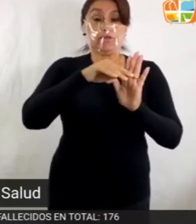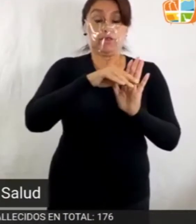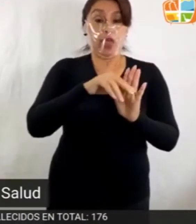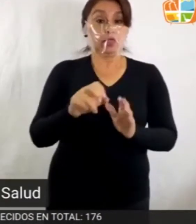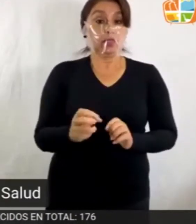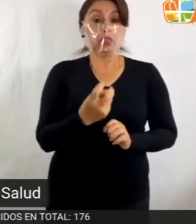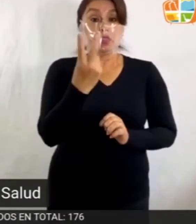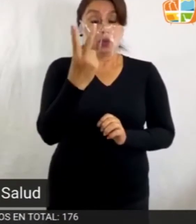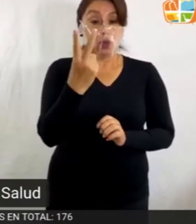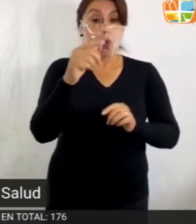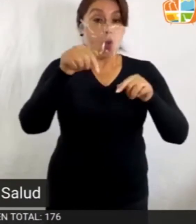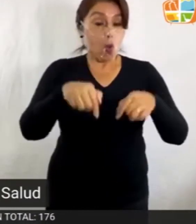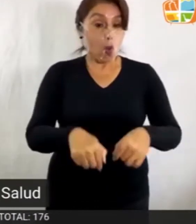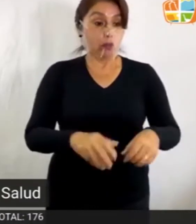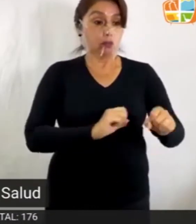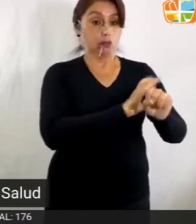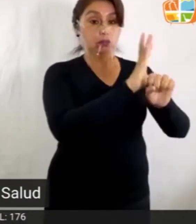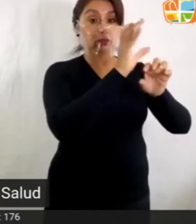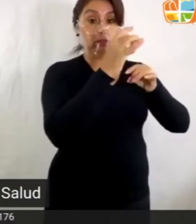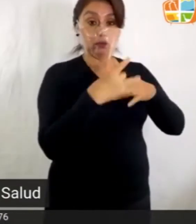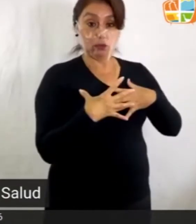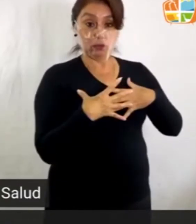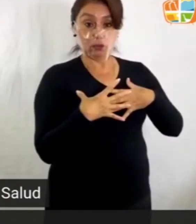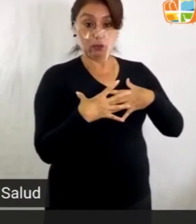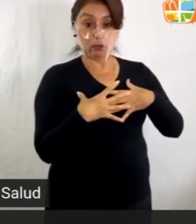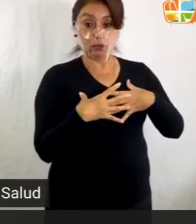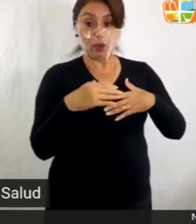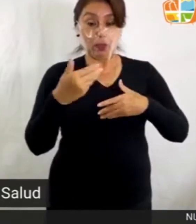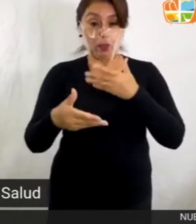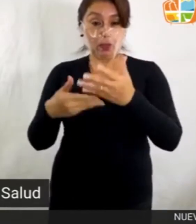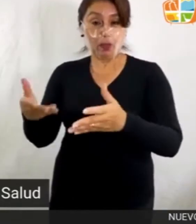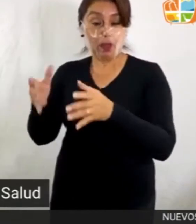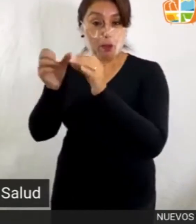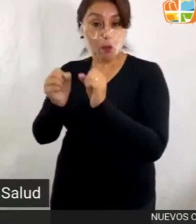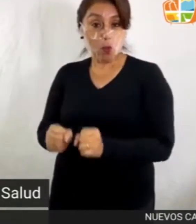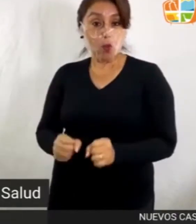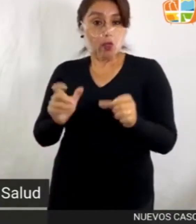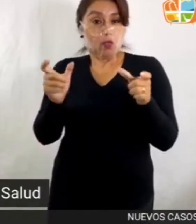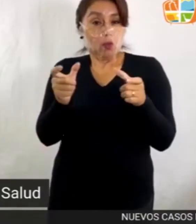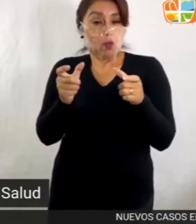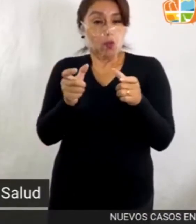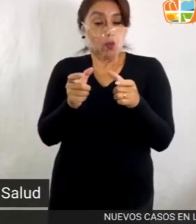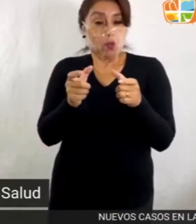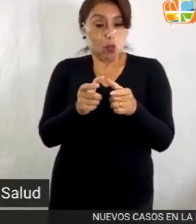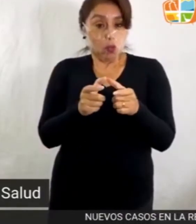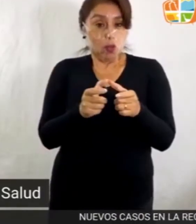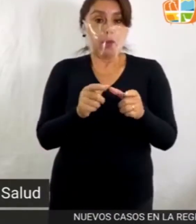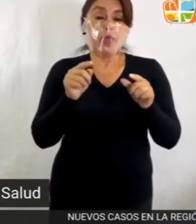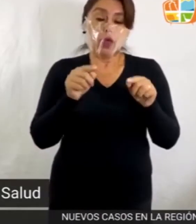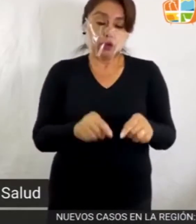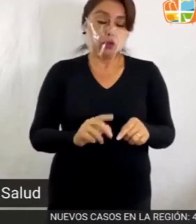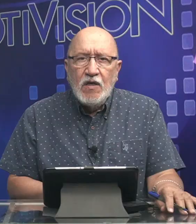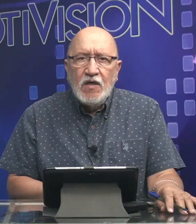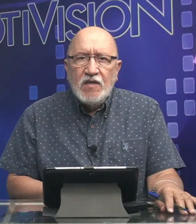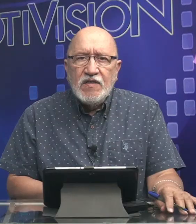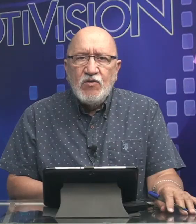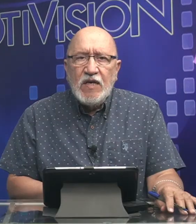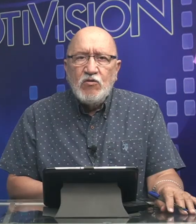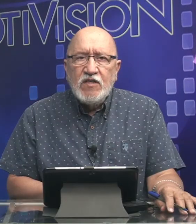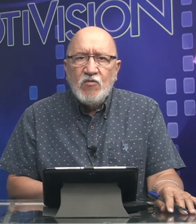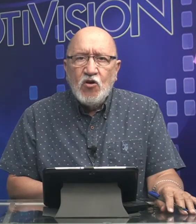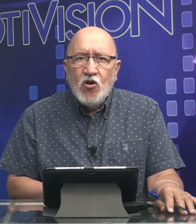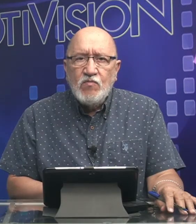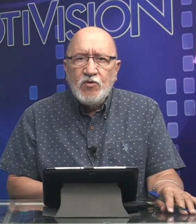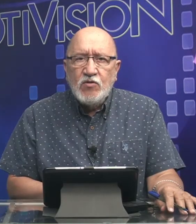menos casos activos en nuestra región, por lo tanto hay que seguir reforzando las medidas sanitarias para poder lograr pasar a fase 2. Según